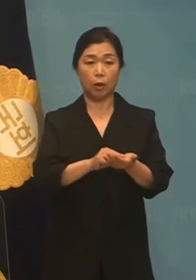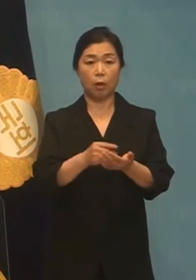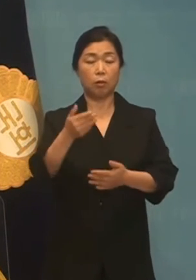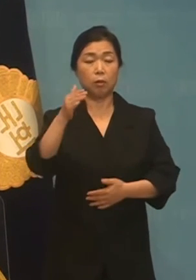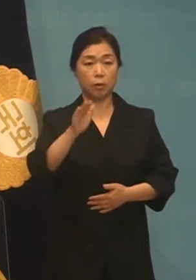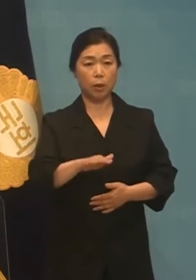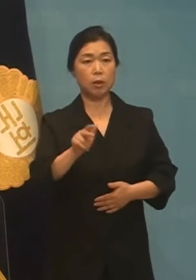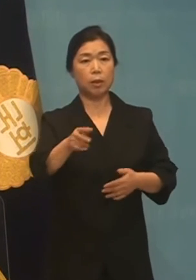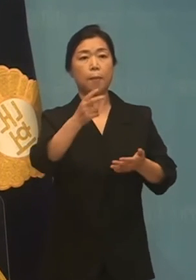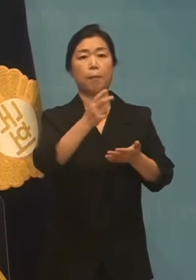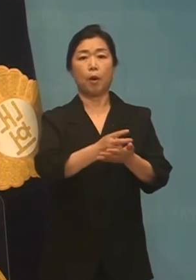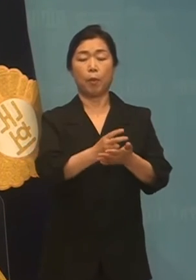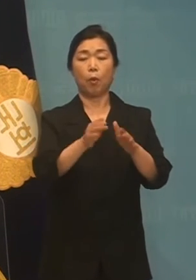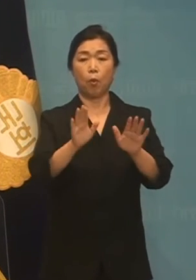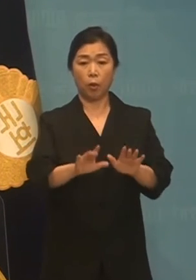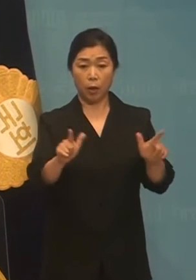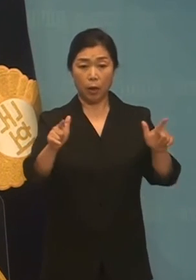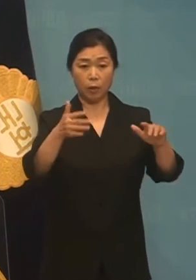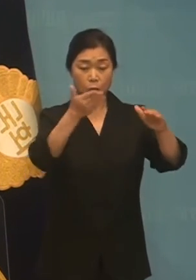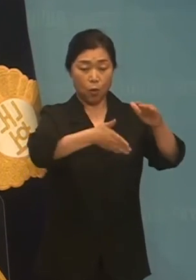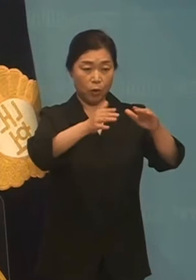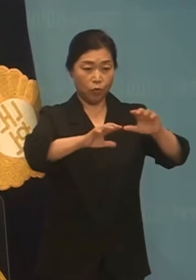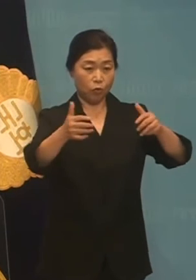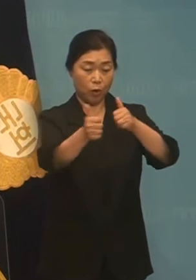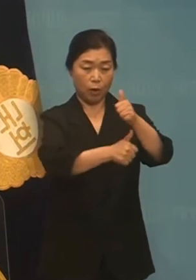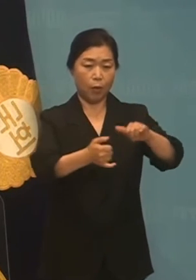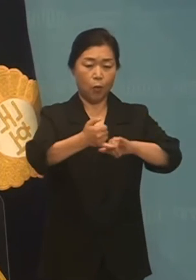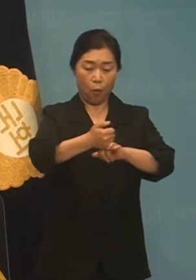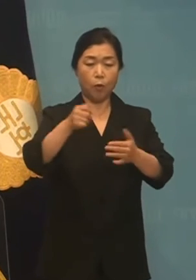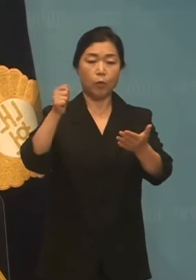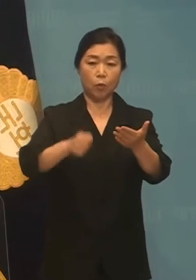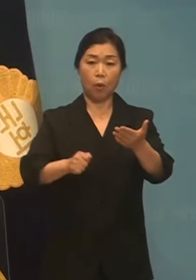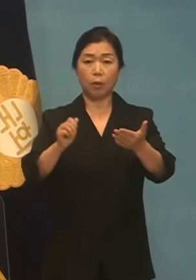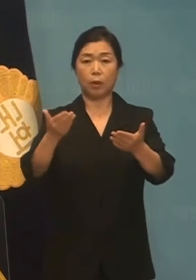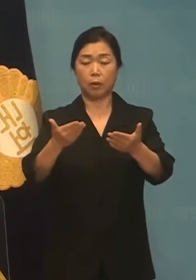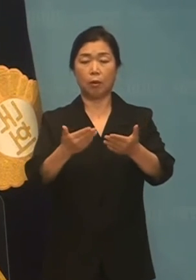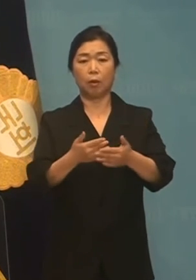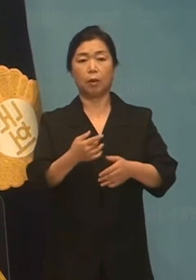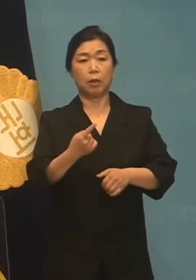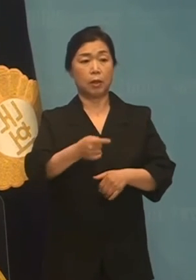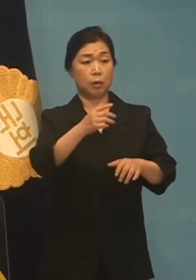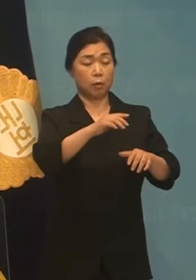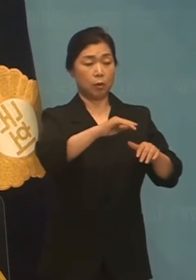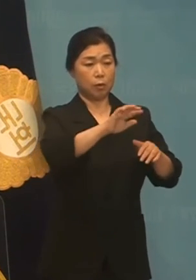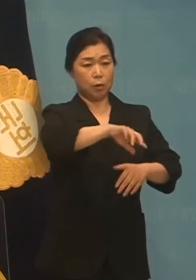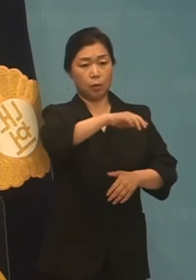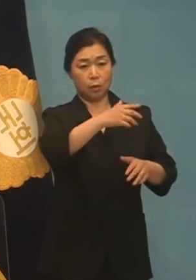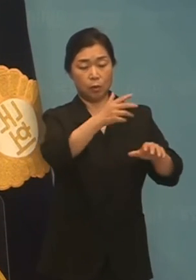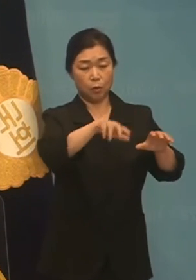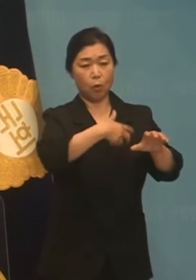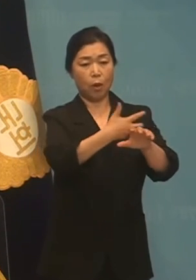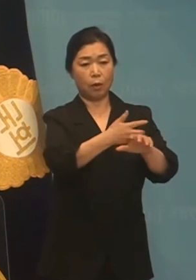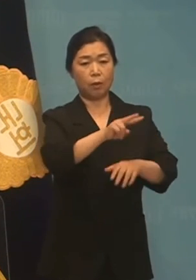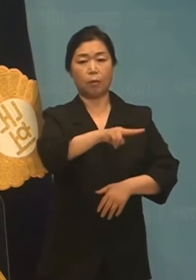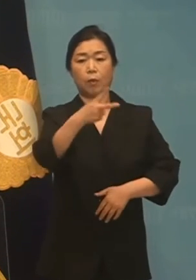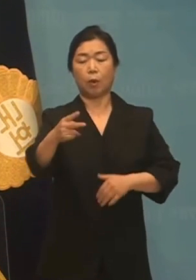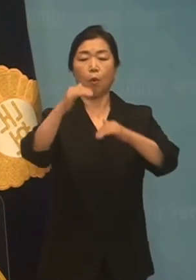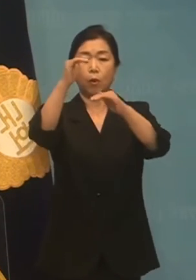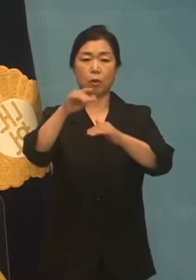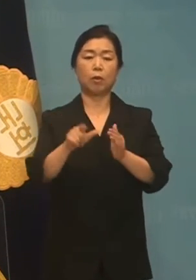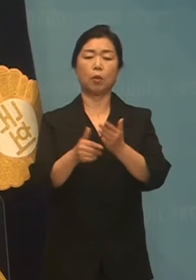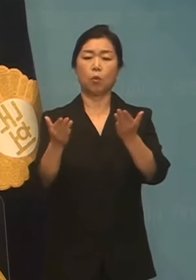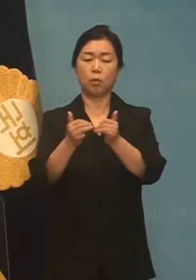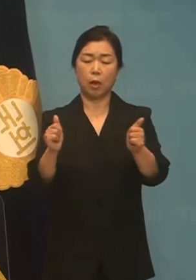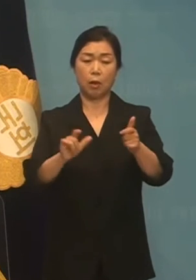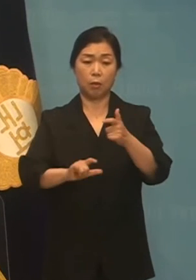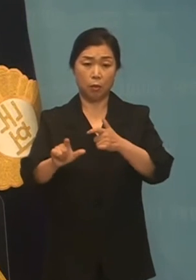그런 면에서 이 법안이 올해 정기 국회에서 반드시 통과돼서 이 전환 과정에서 우리 노동자들이